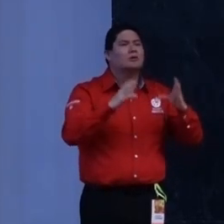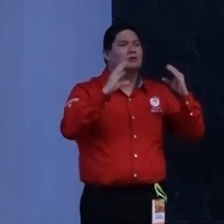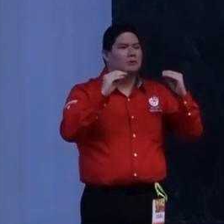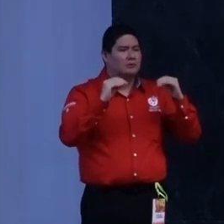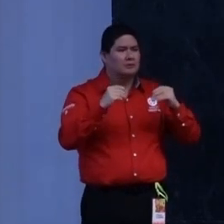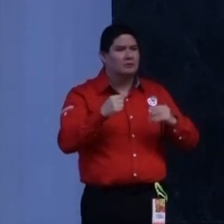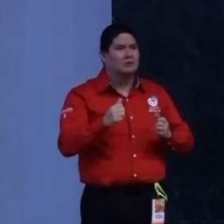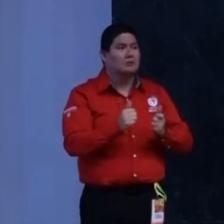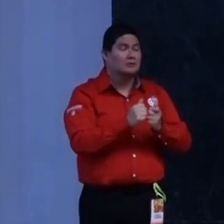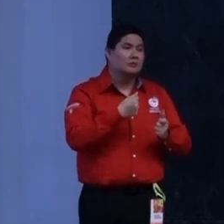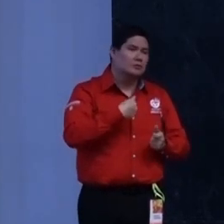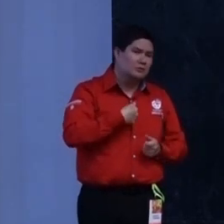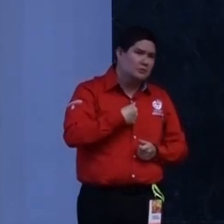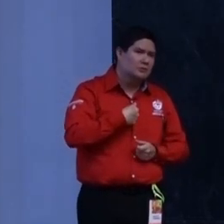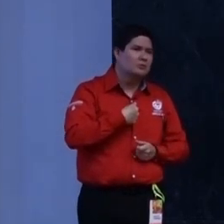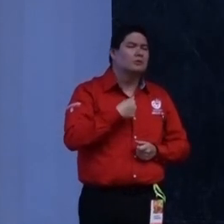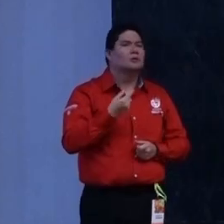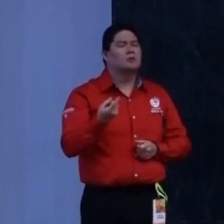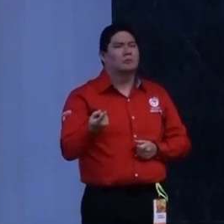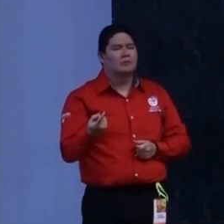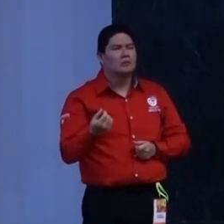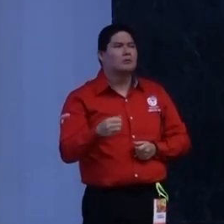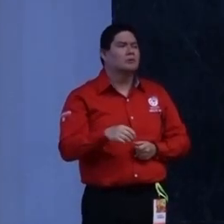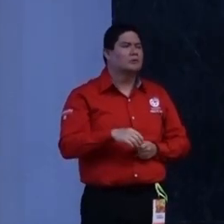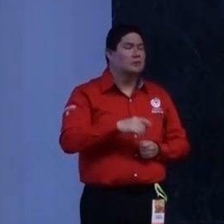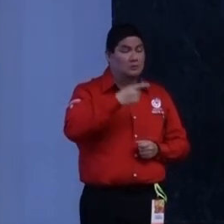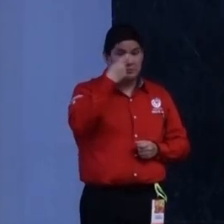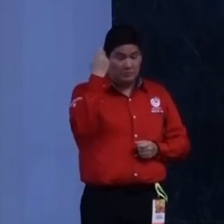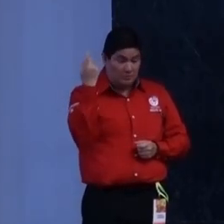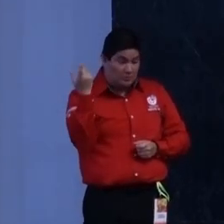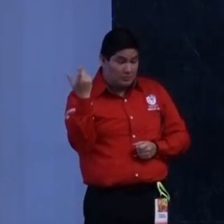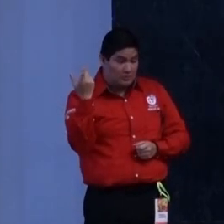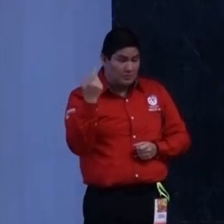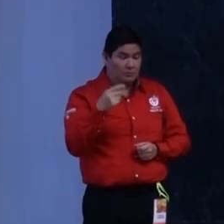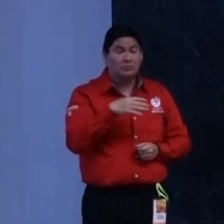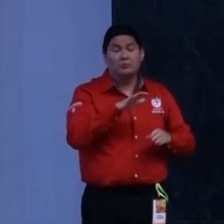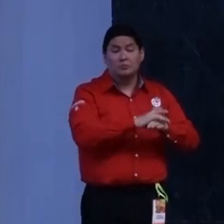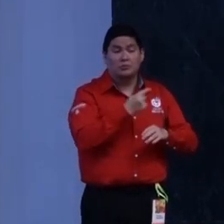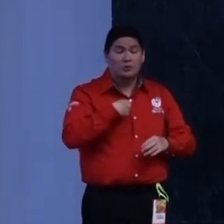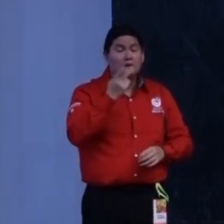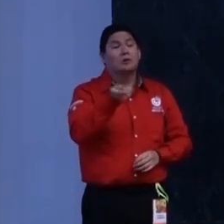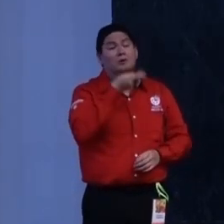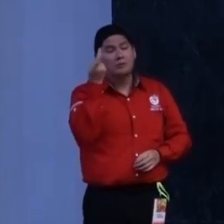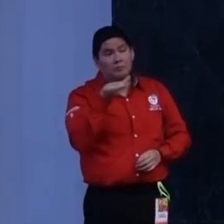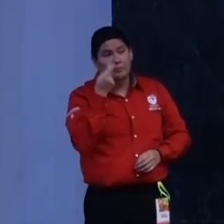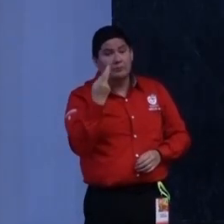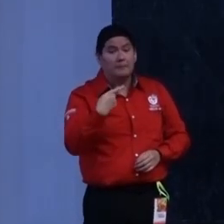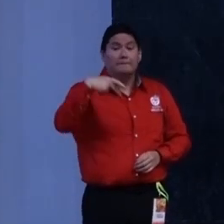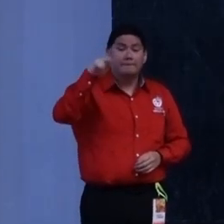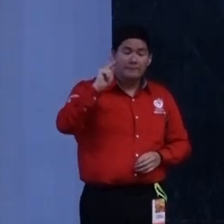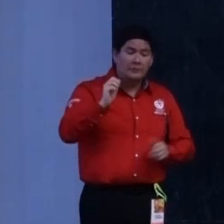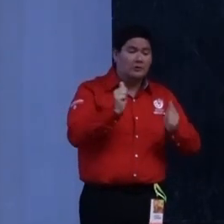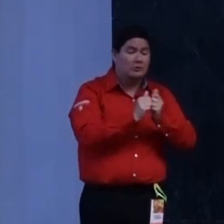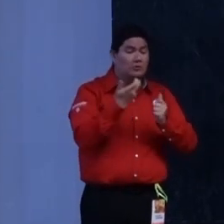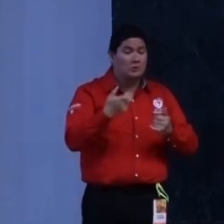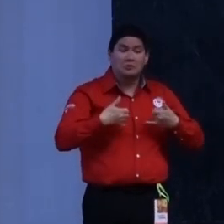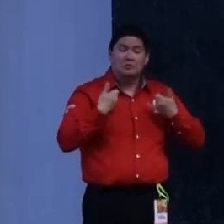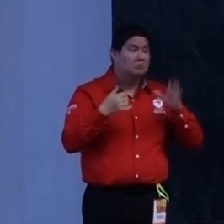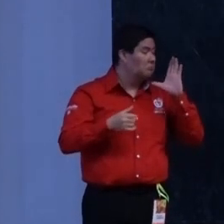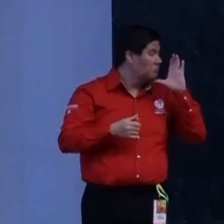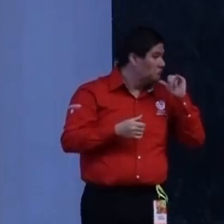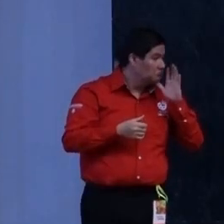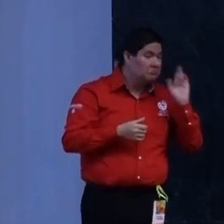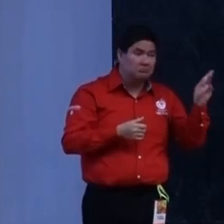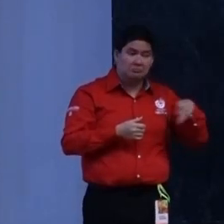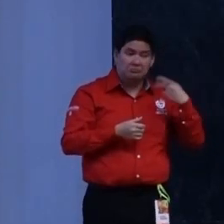puede porque es una clase 1 a 1 y hablo. Pero con este chico no puede hablar y